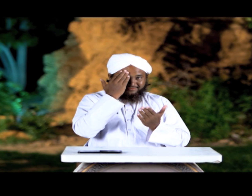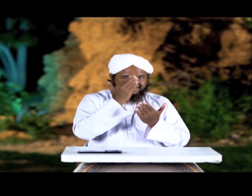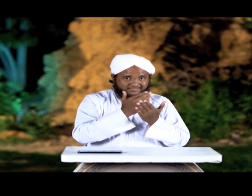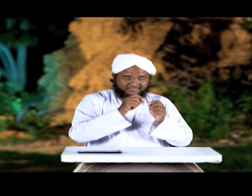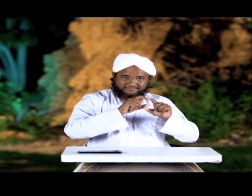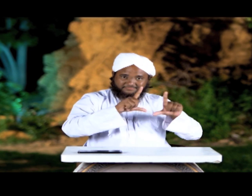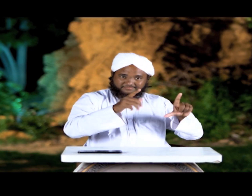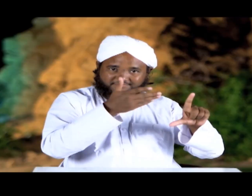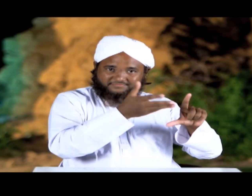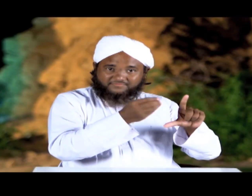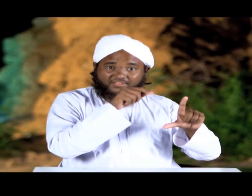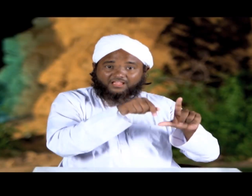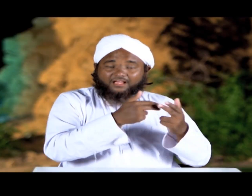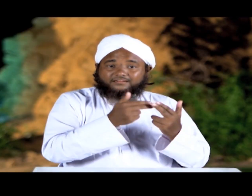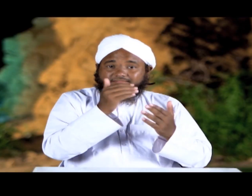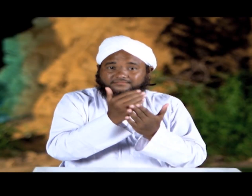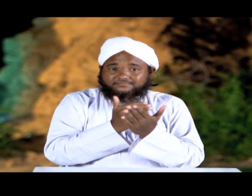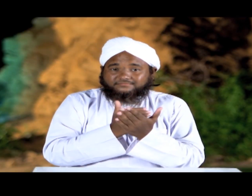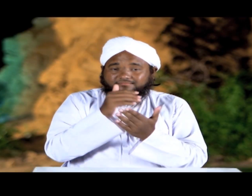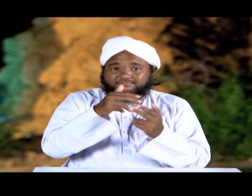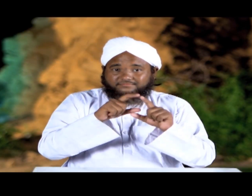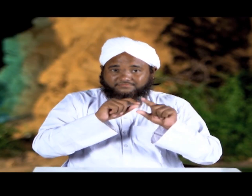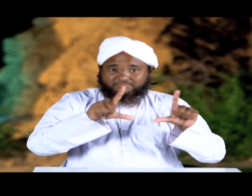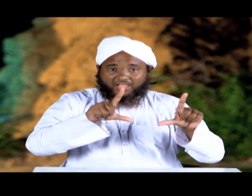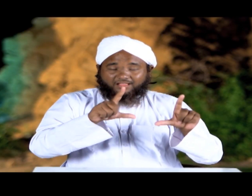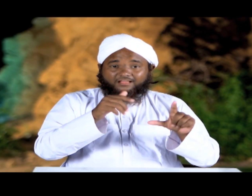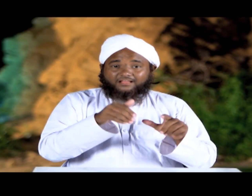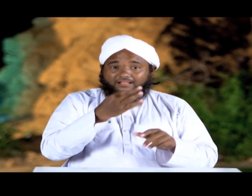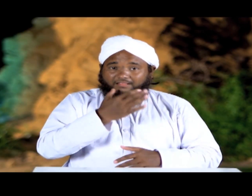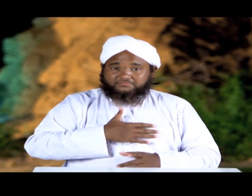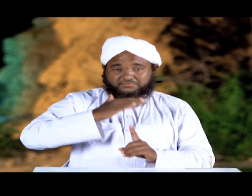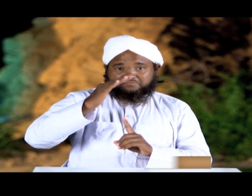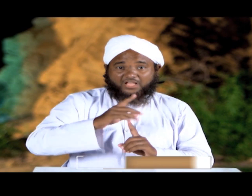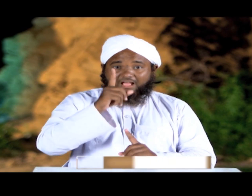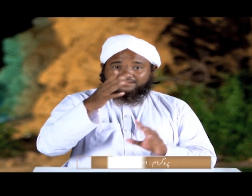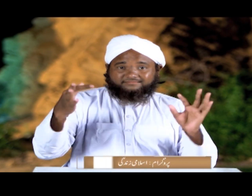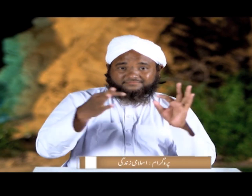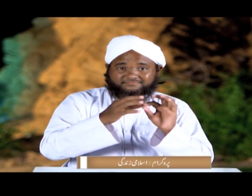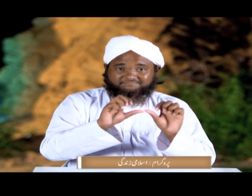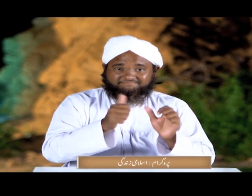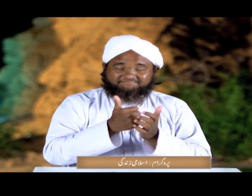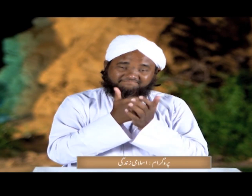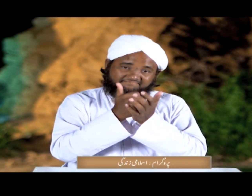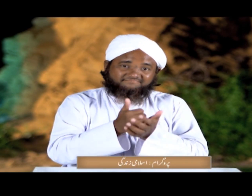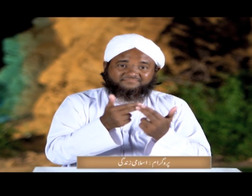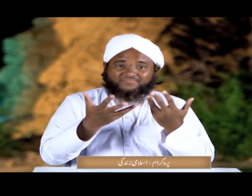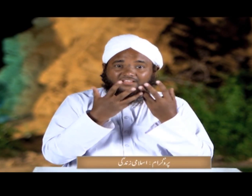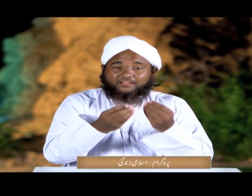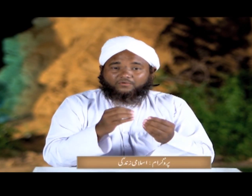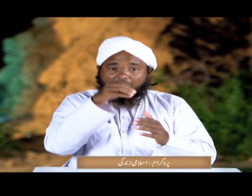اسلامی زندگی، اور آج ہم اس پروگرام میں ادب کی برکت سے اللہ پاک کا قرب حاصل ہونے کا واقعہ سنیں گے۔ آخر